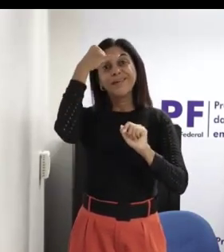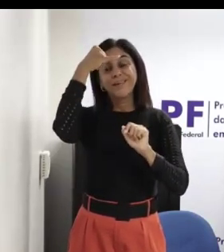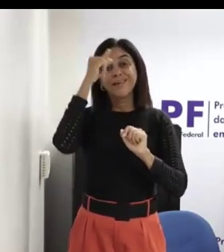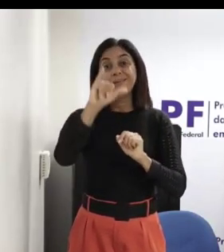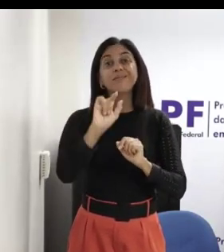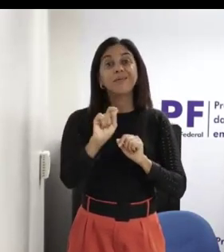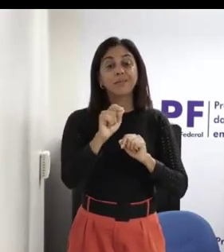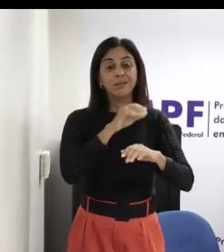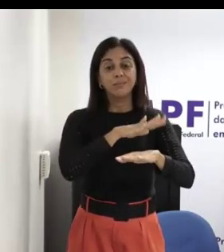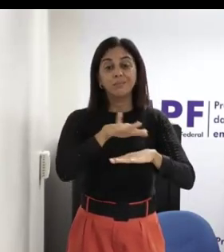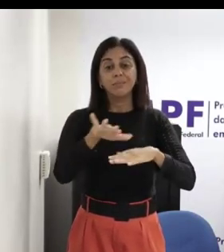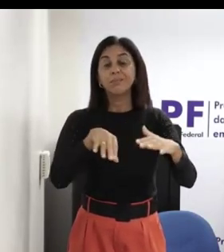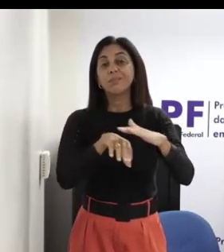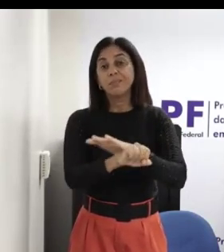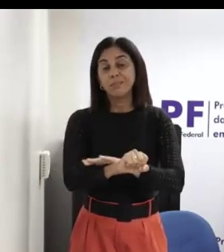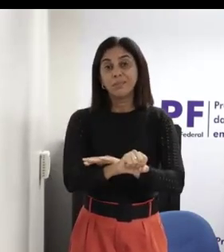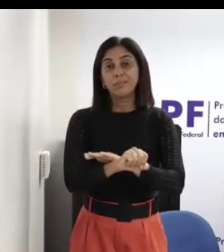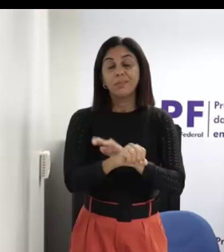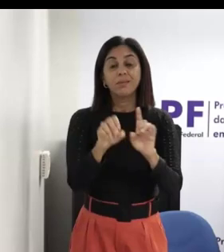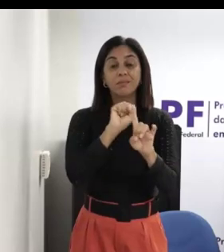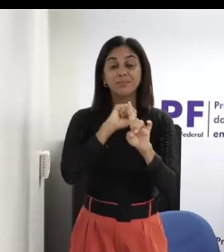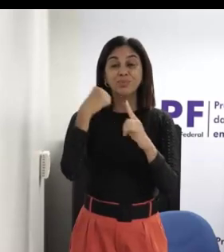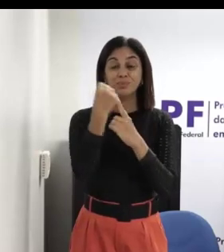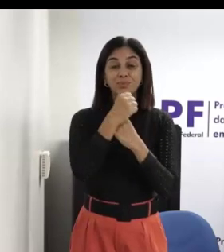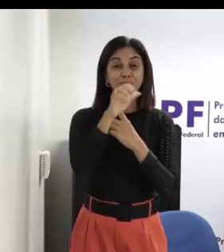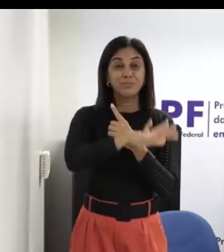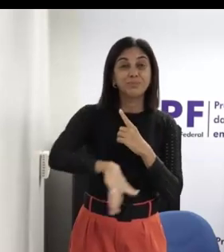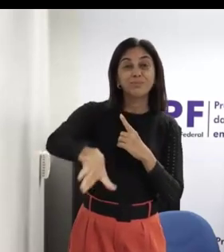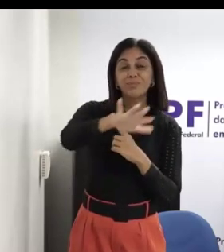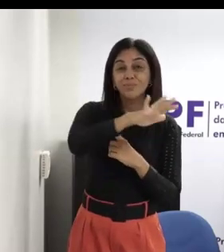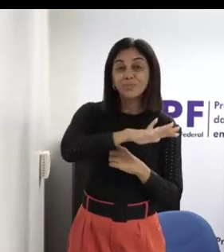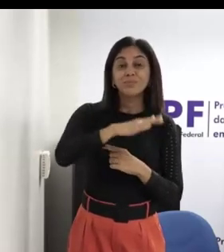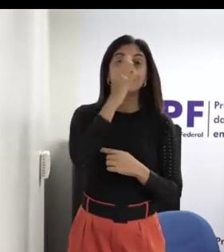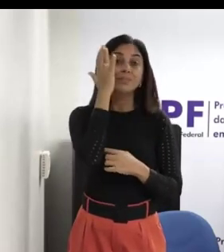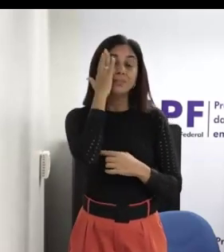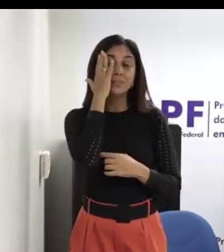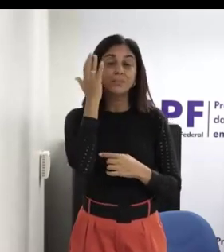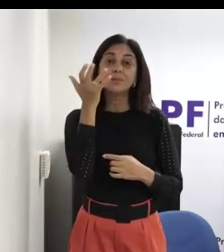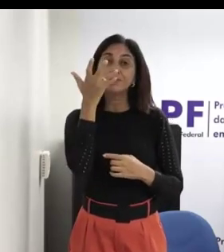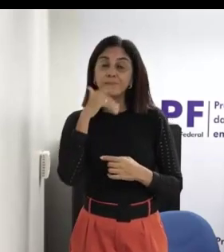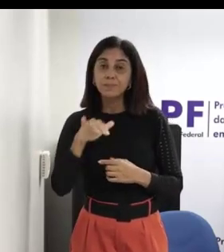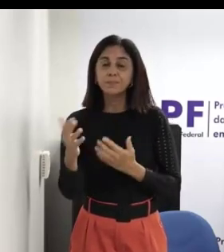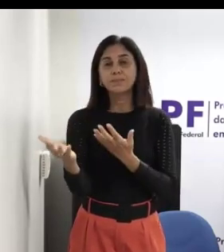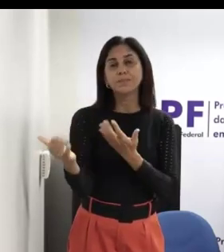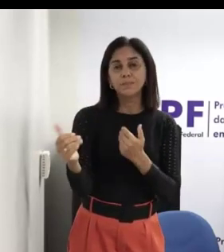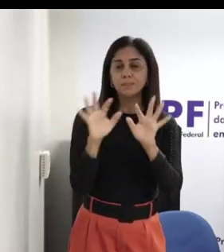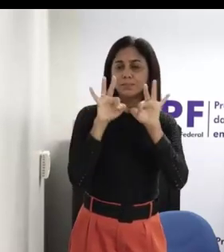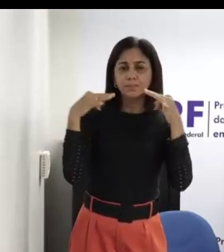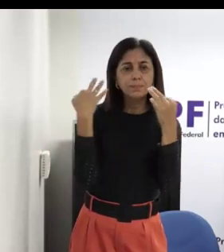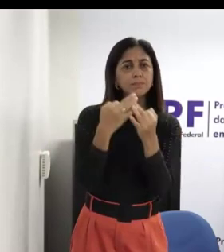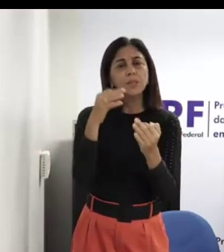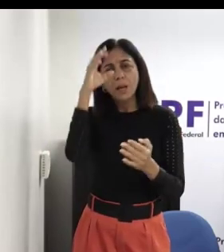as crianças trazendo todo mundo para realmente conendo o tema quando a